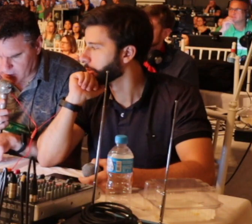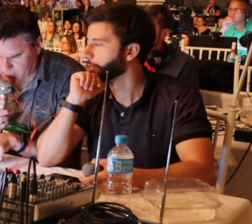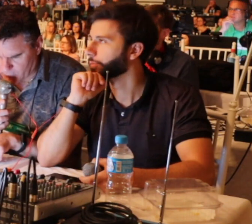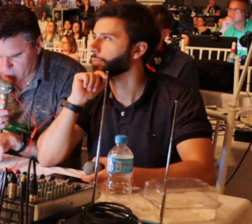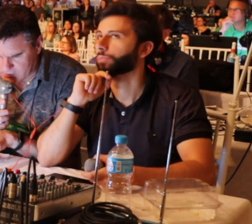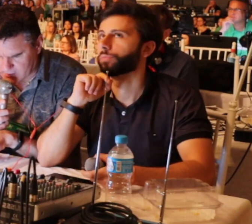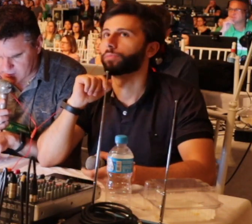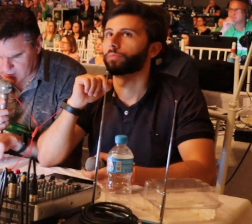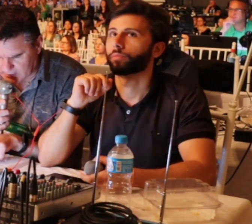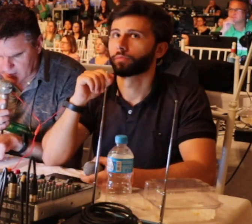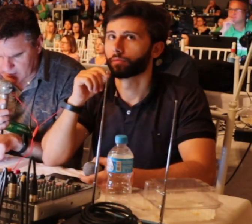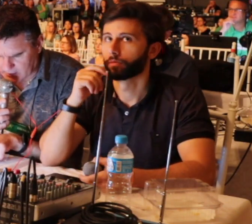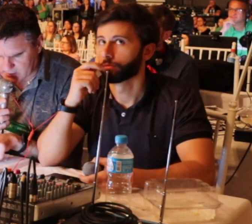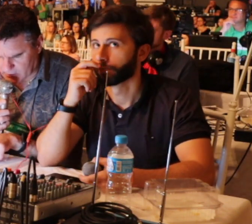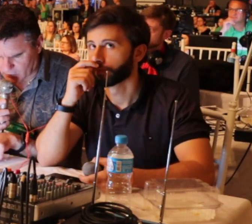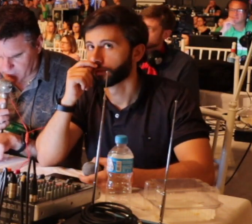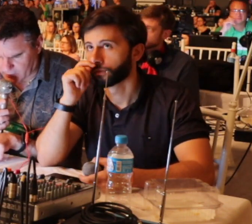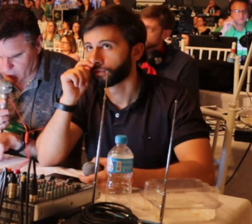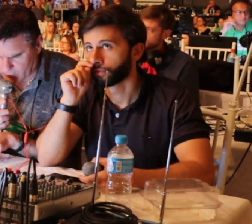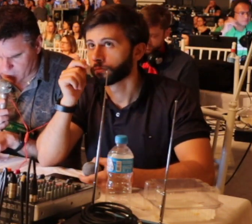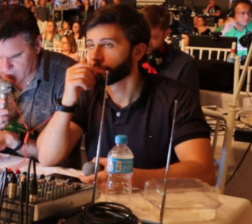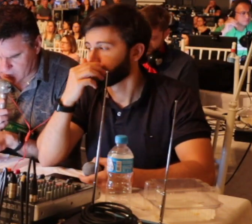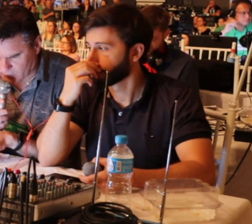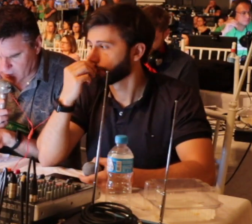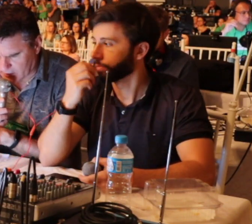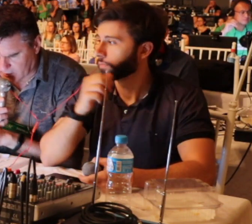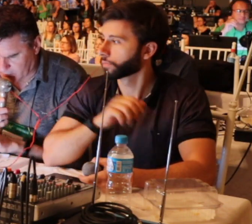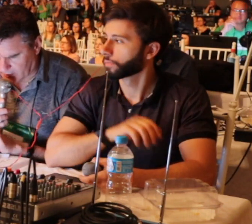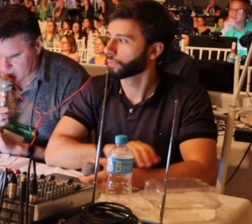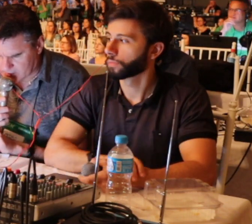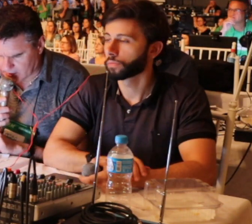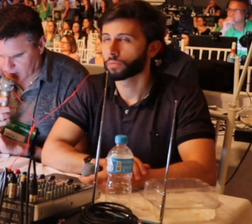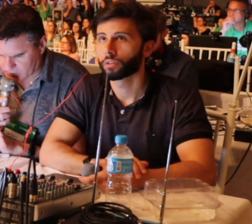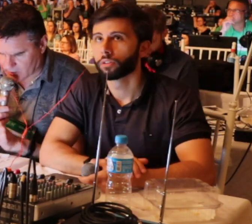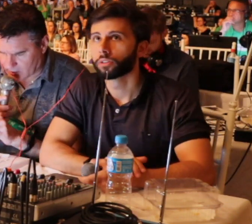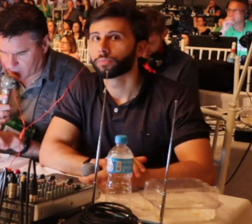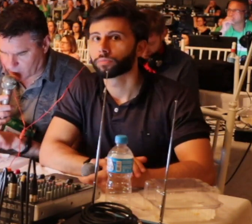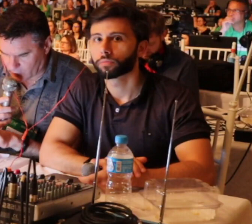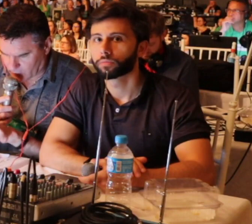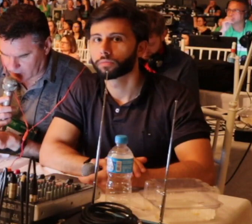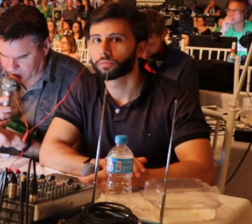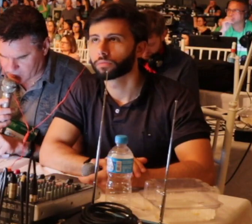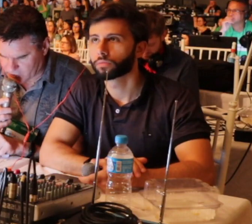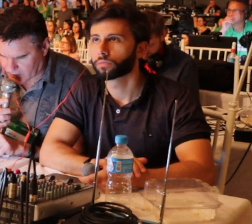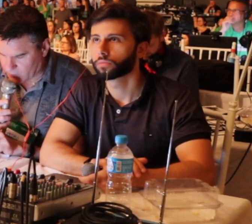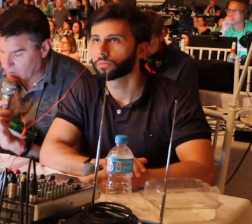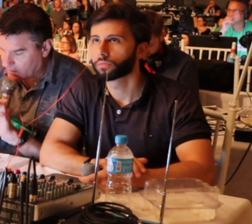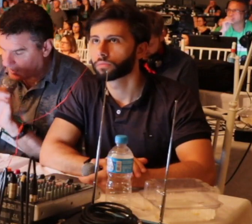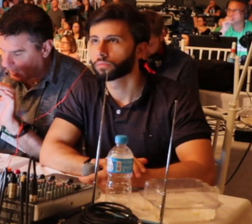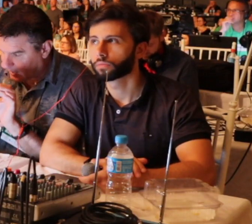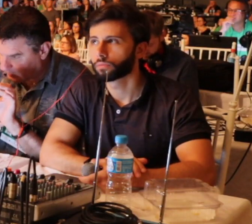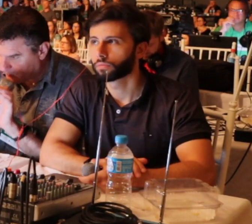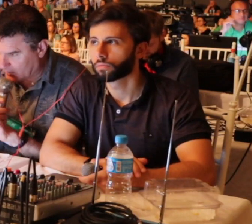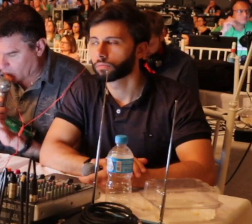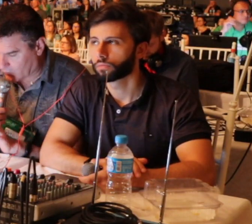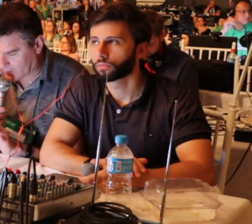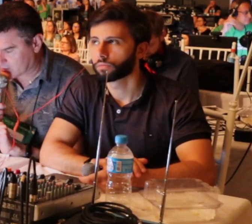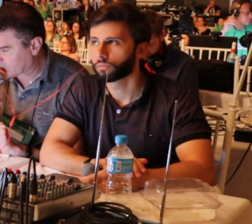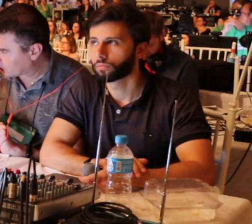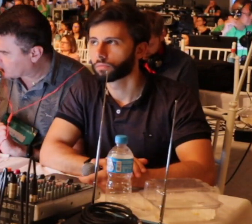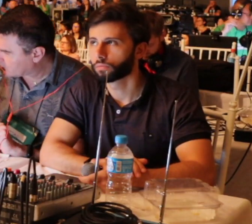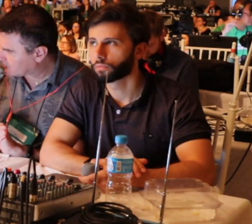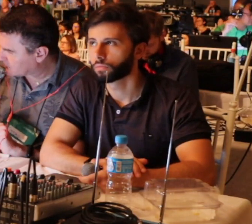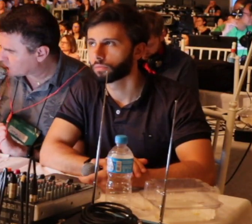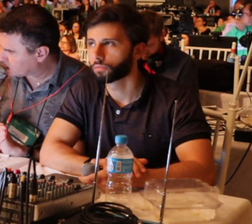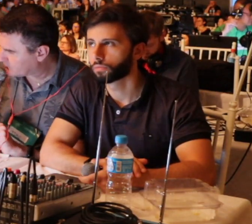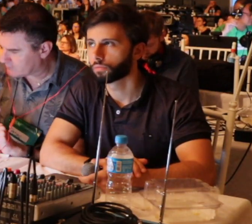Ribu, Cecília. Terceiro troféu, Rio Conceição, Entre Massa e Silêncio. Ficou então agora na fase geral, a primeira colocação que não